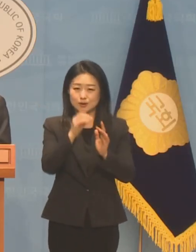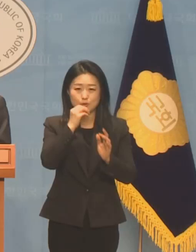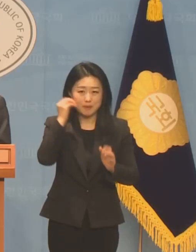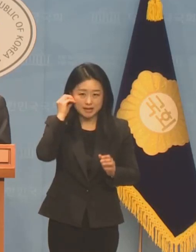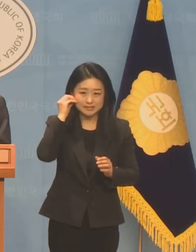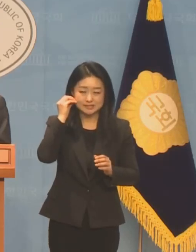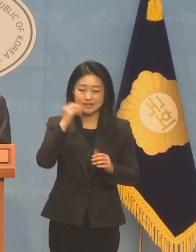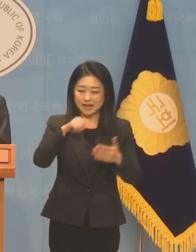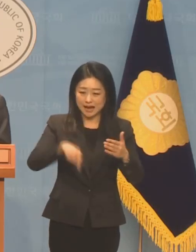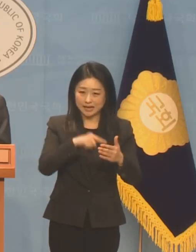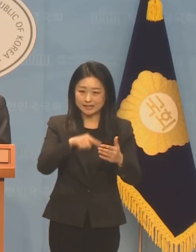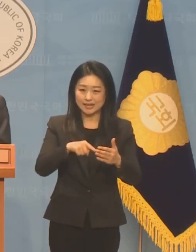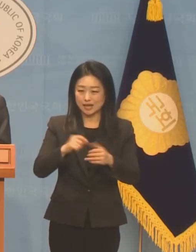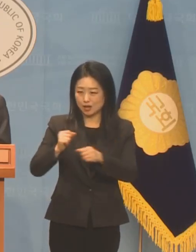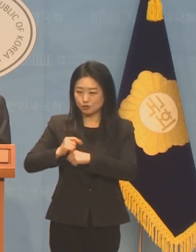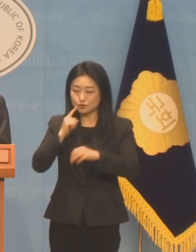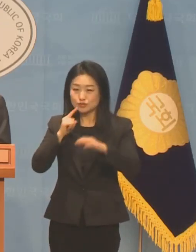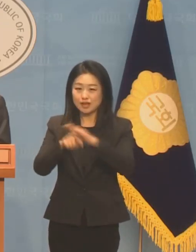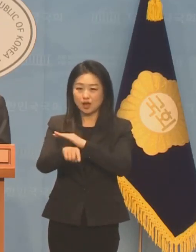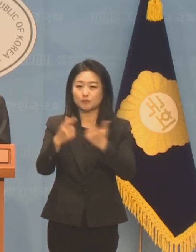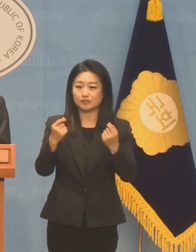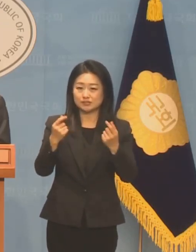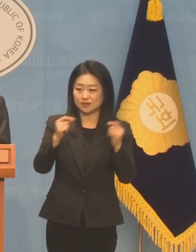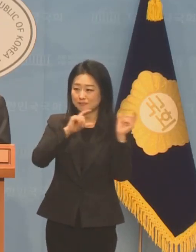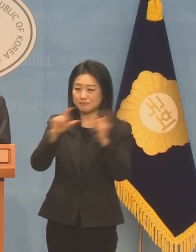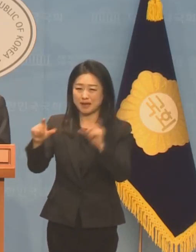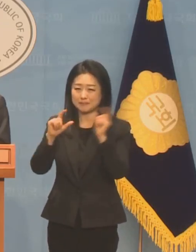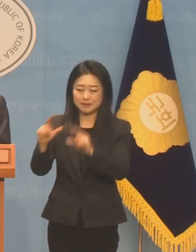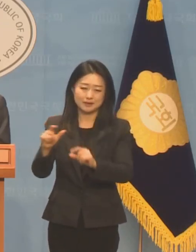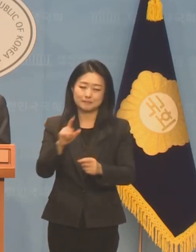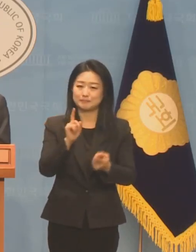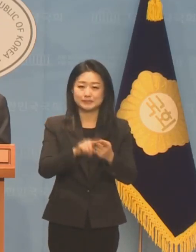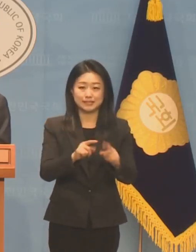때린다고 해가지고 해결되는 것이 아닐 것입니다.